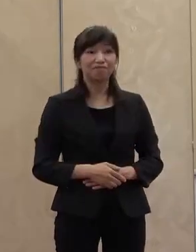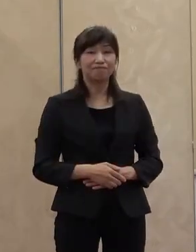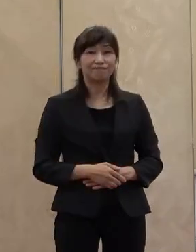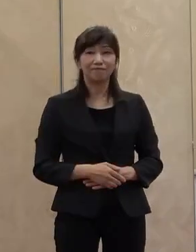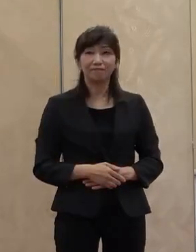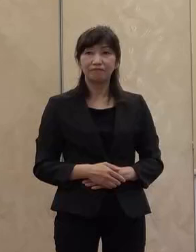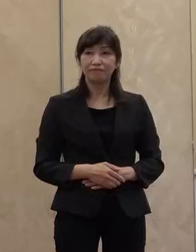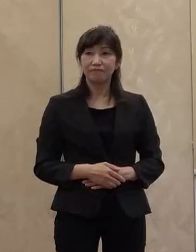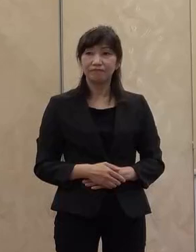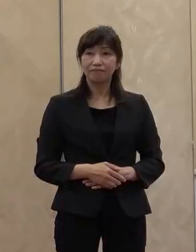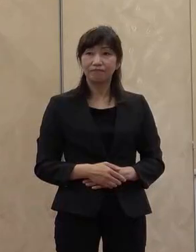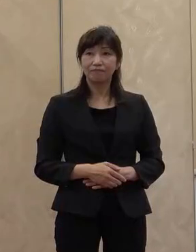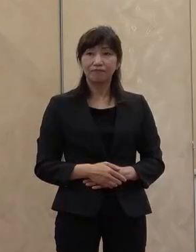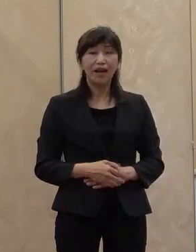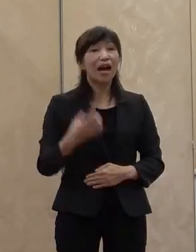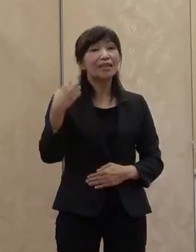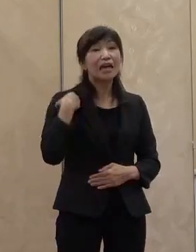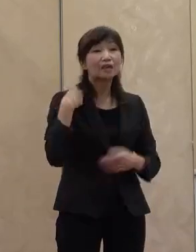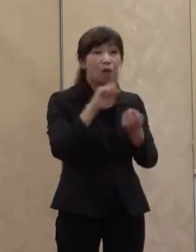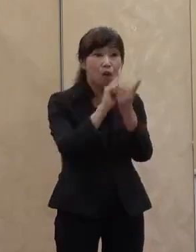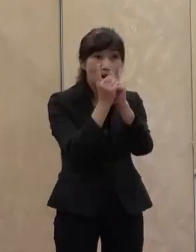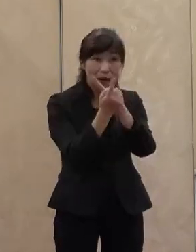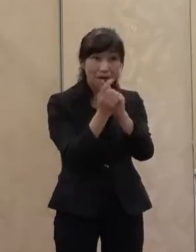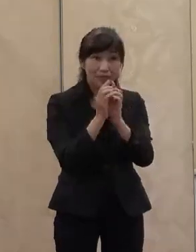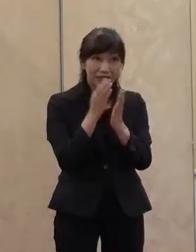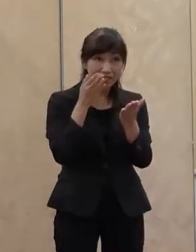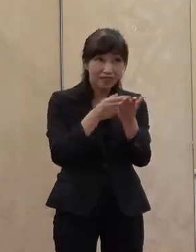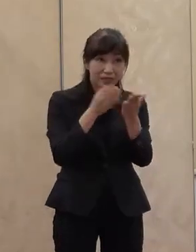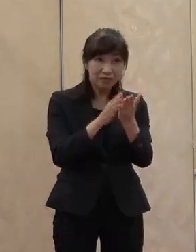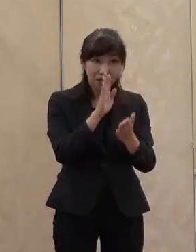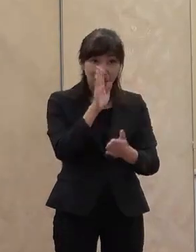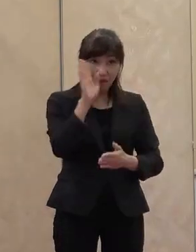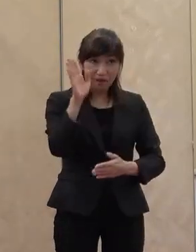けてるか設けてないと思います。あ、ちょっと担当から調整するそうです。